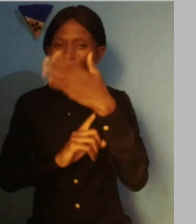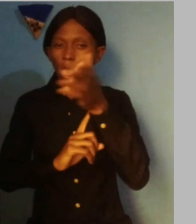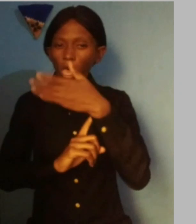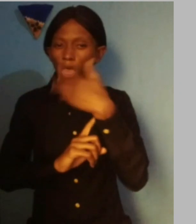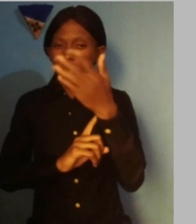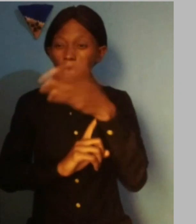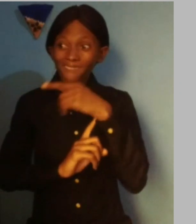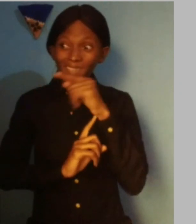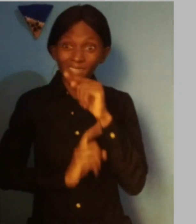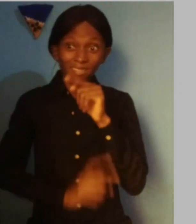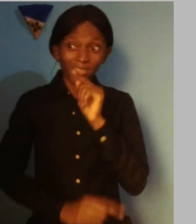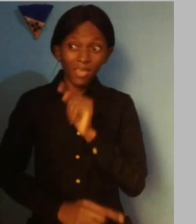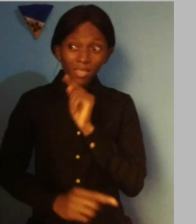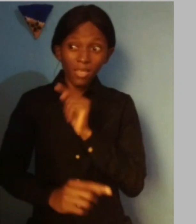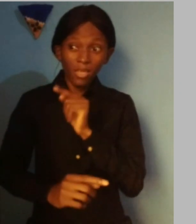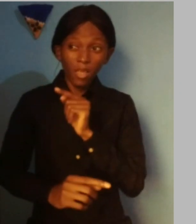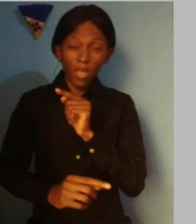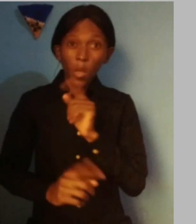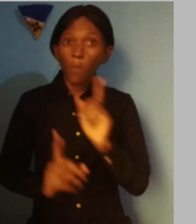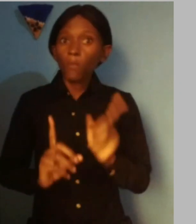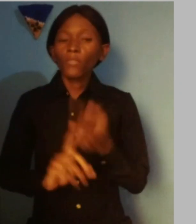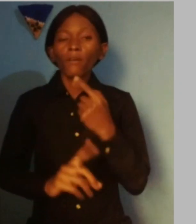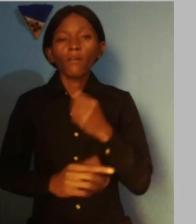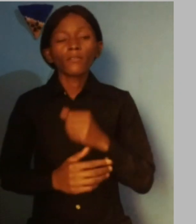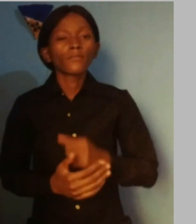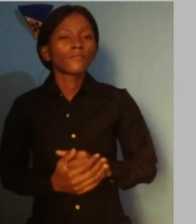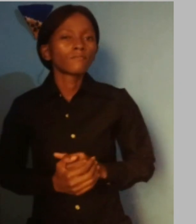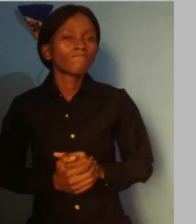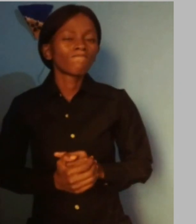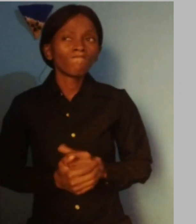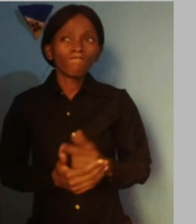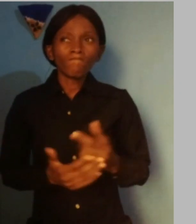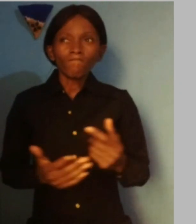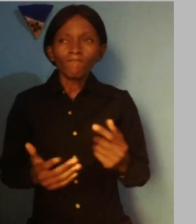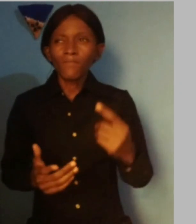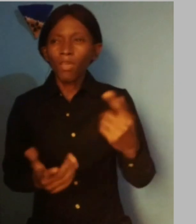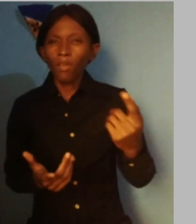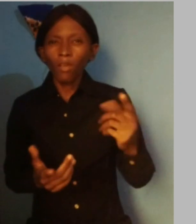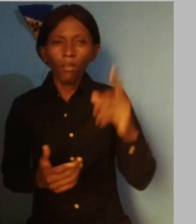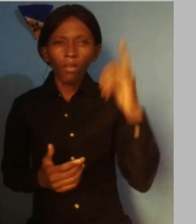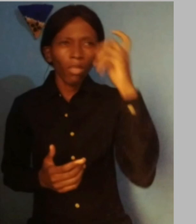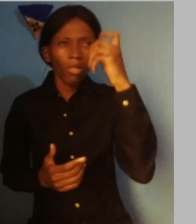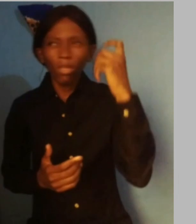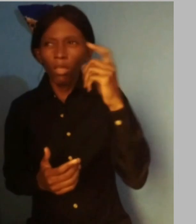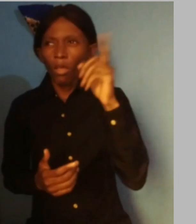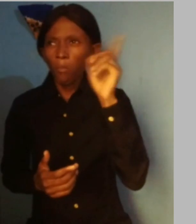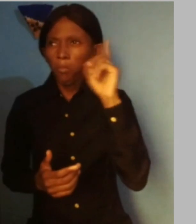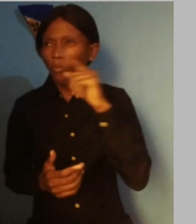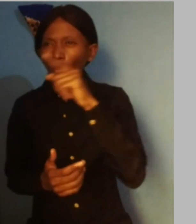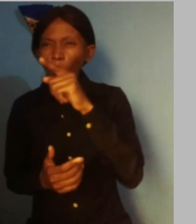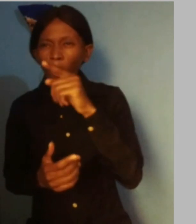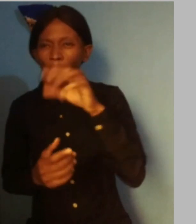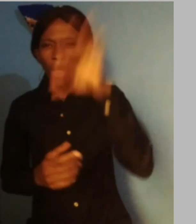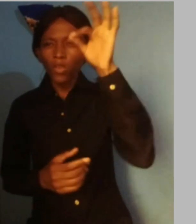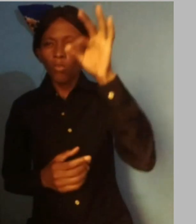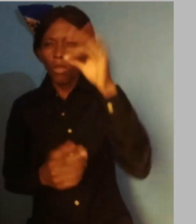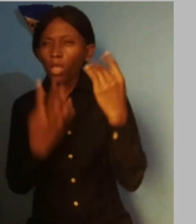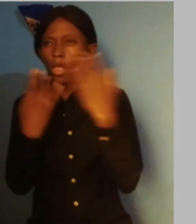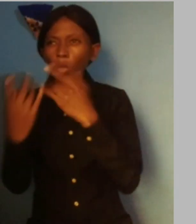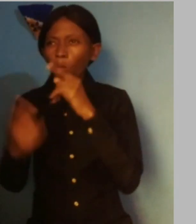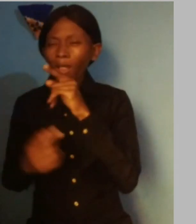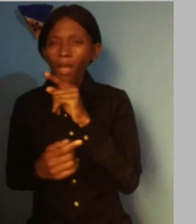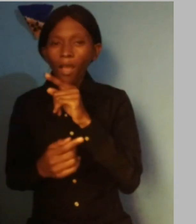Attention, les couleurs du drapeau sont importantes aussi. Elles ont une signification